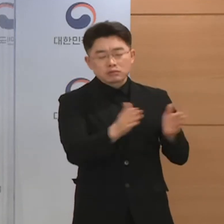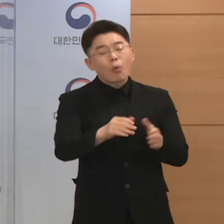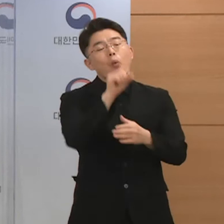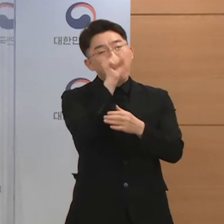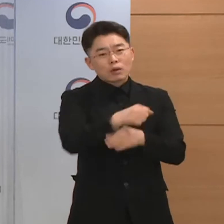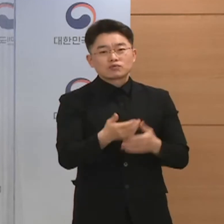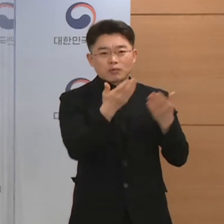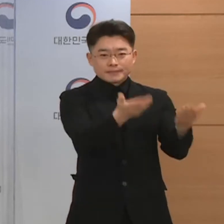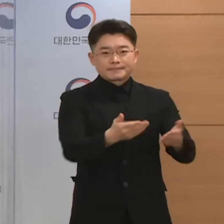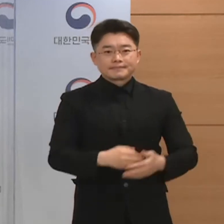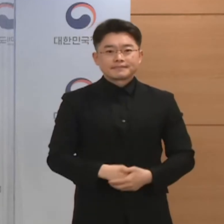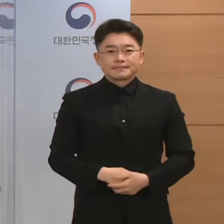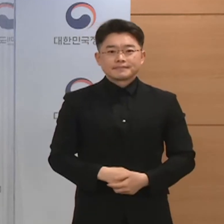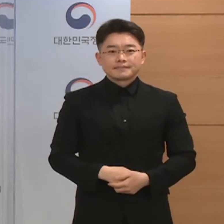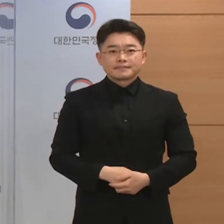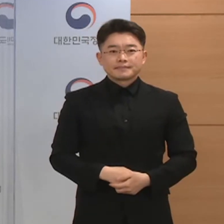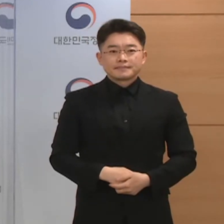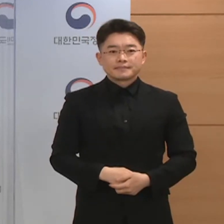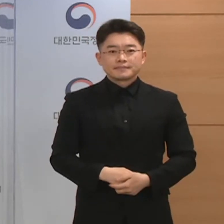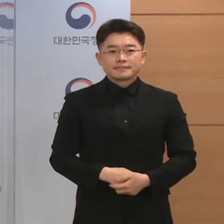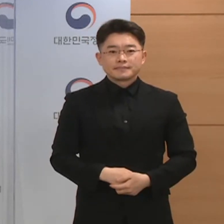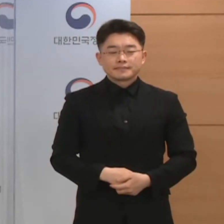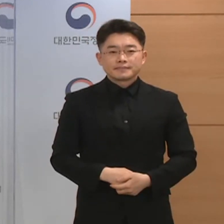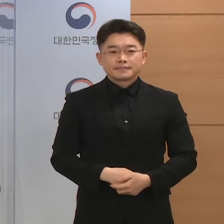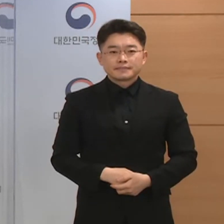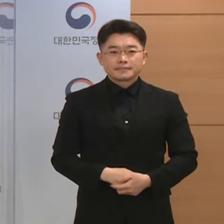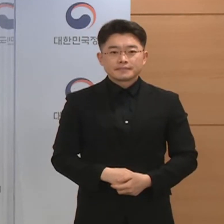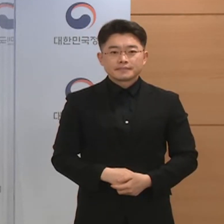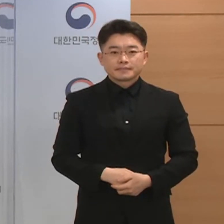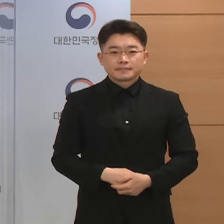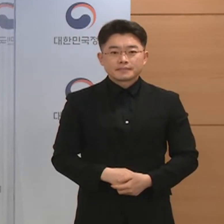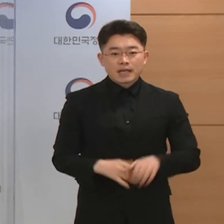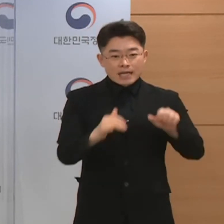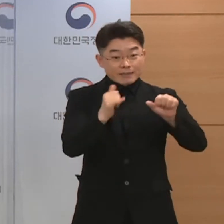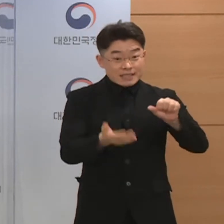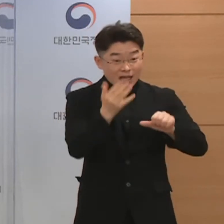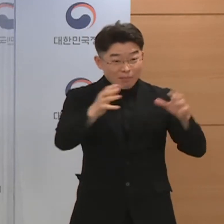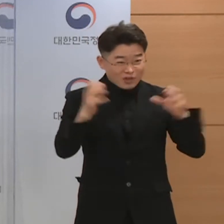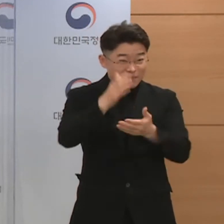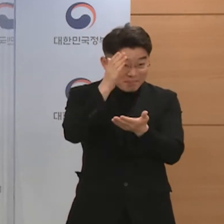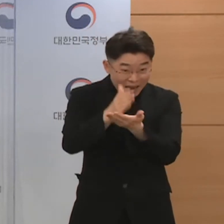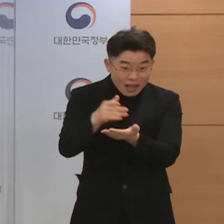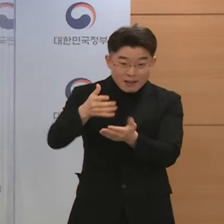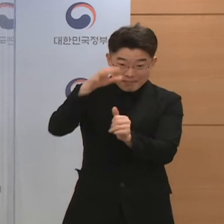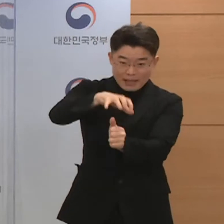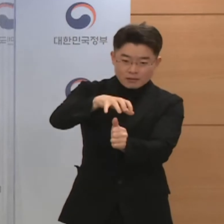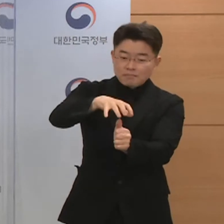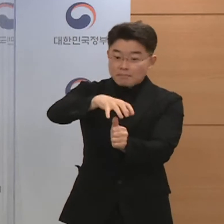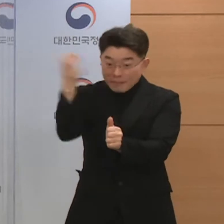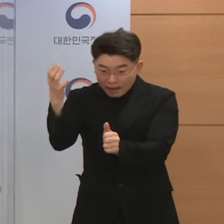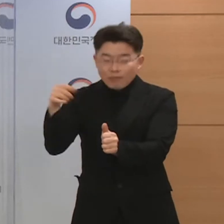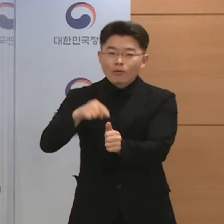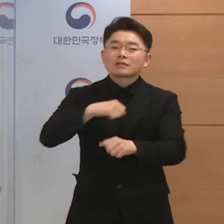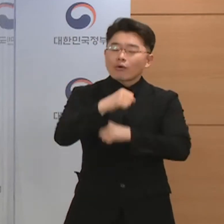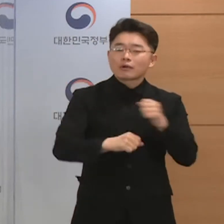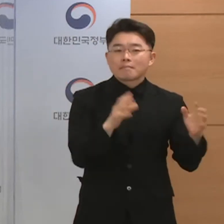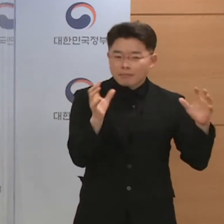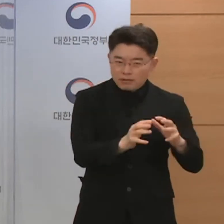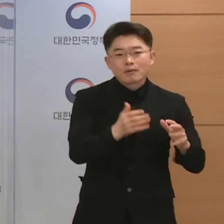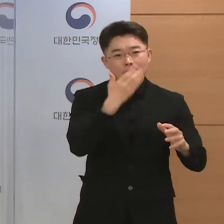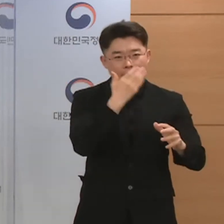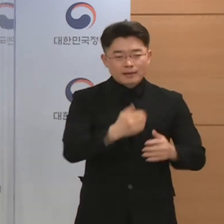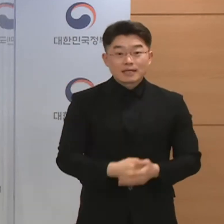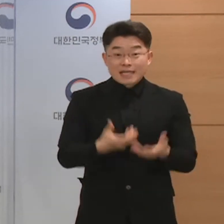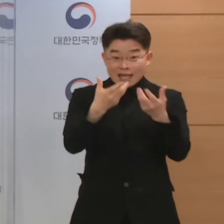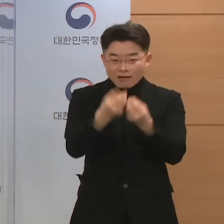제한을 줄여나갈 것입니다. 구체적으로 사적 모임 제한 시 접종 완료자는 제한 인원에 포함되지 않습니다.